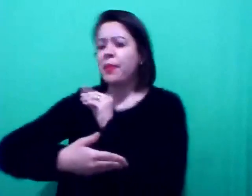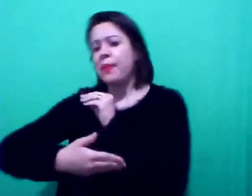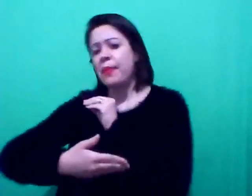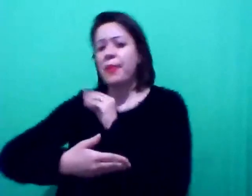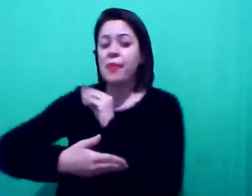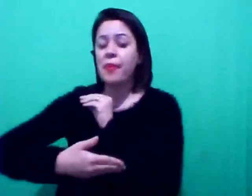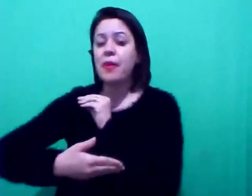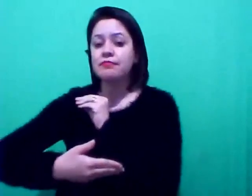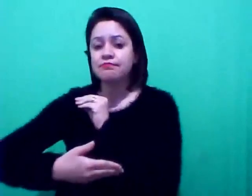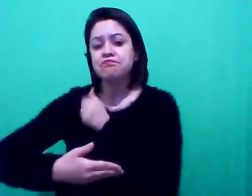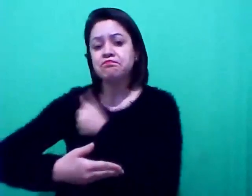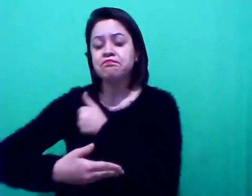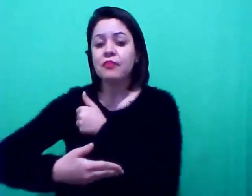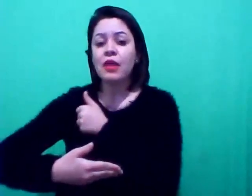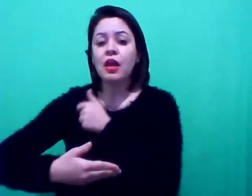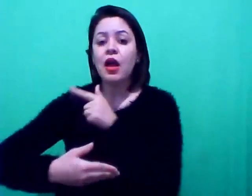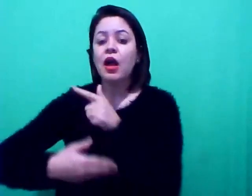e a mãe começa a falar, né, a língua oral,